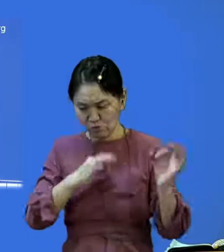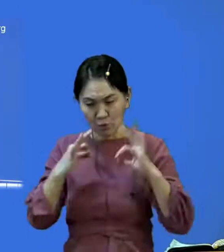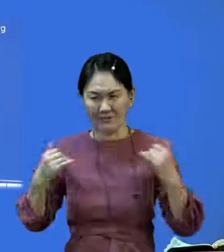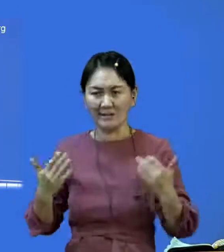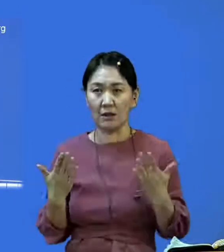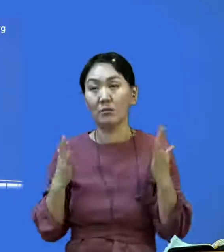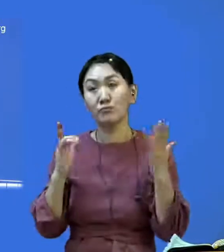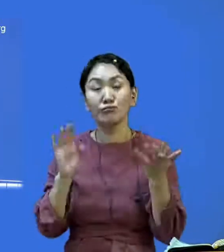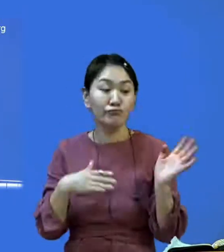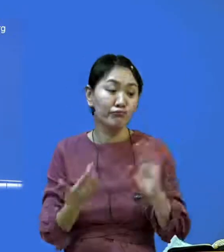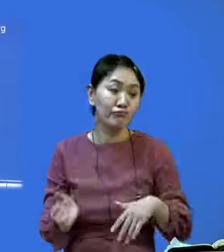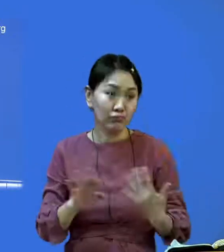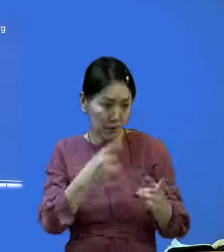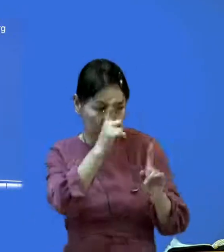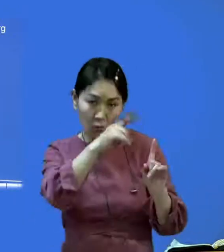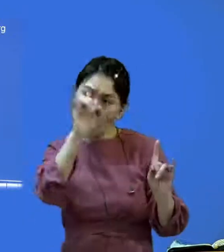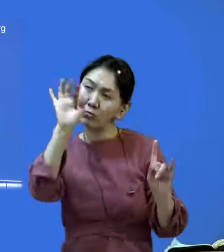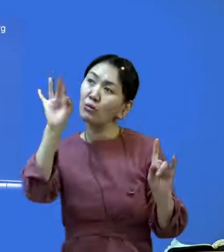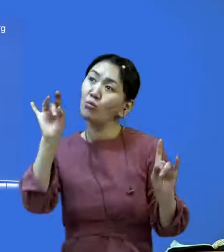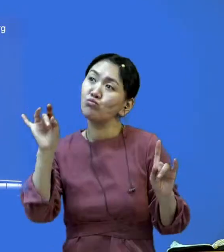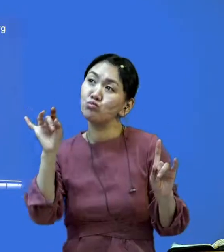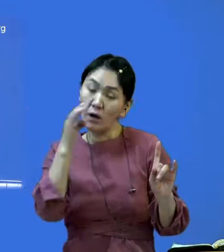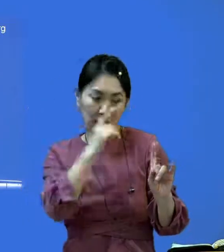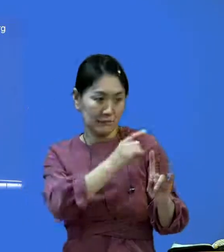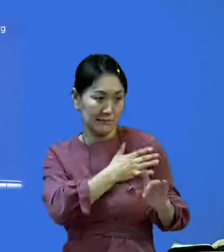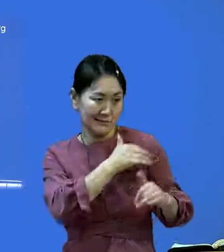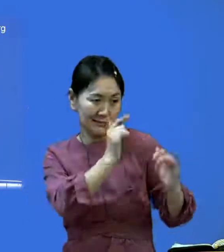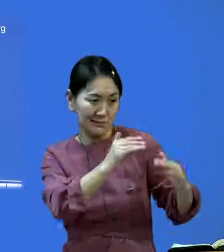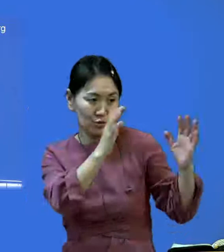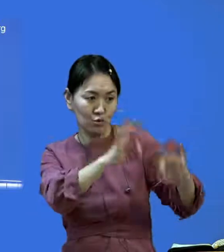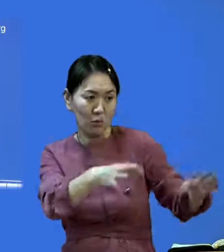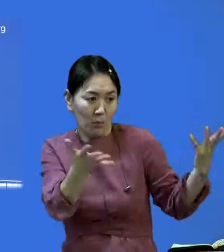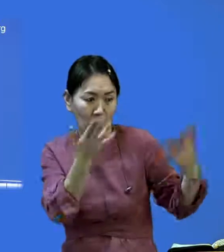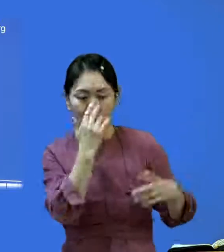чаддгүй юм шиг байна. За тэгээд